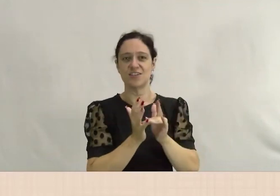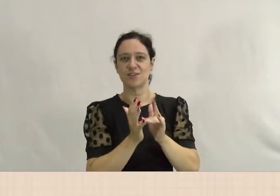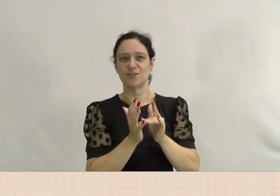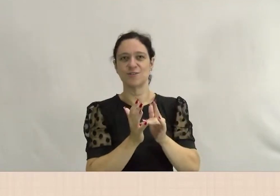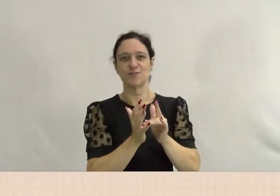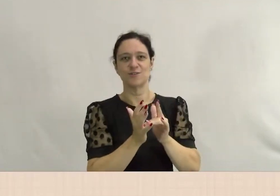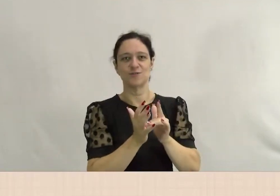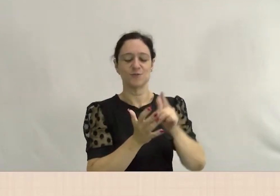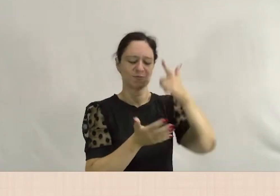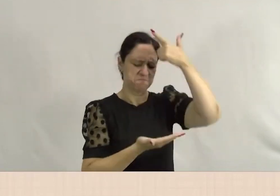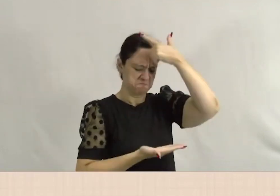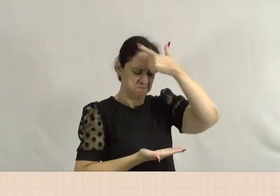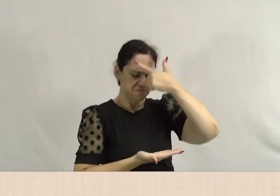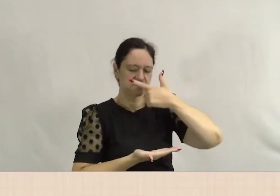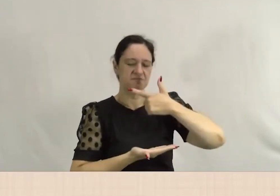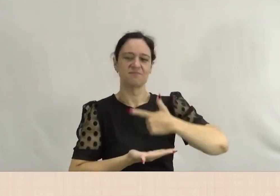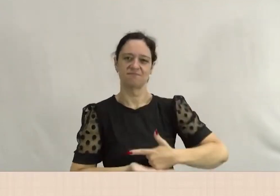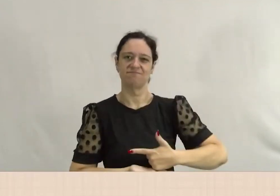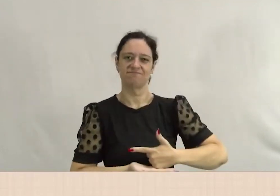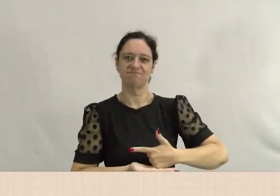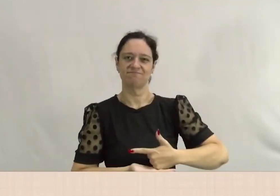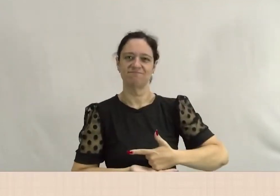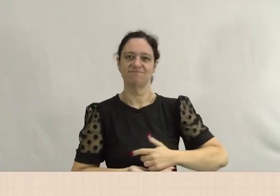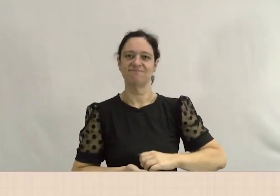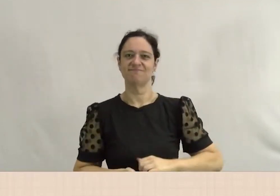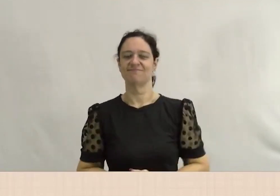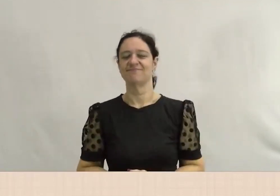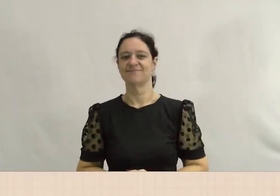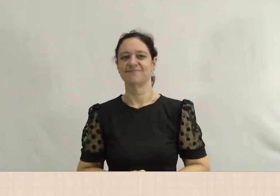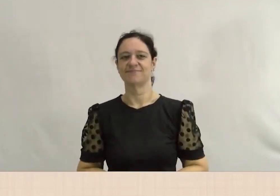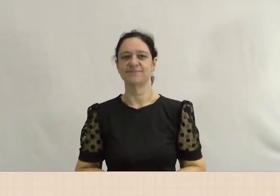redenção, nós somos justificados.